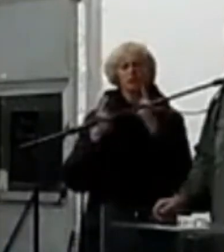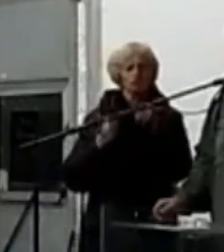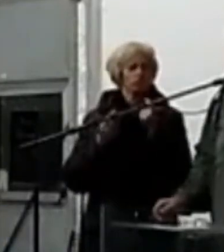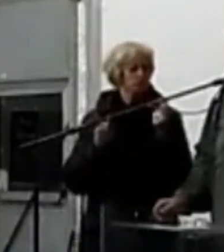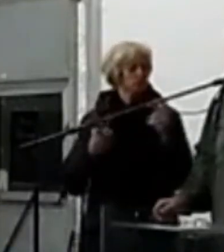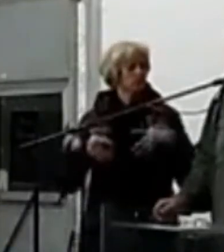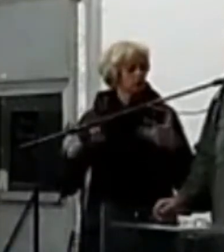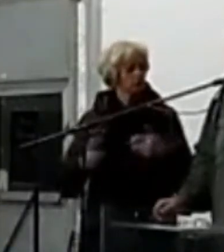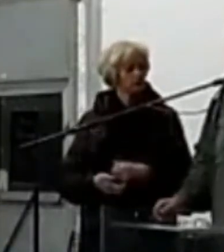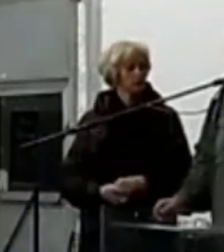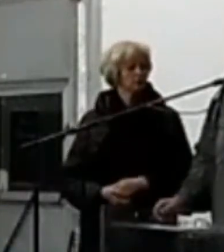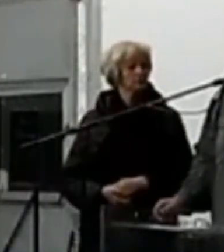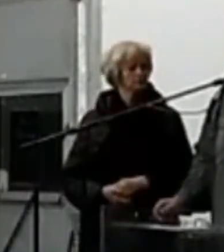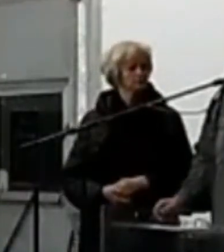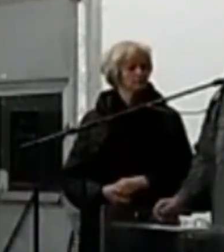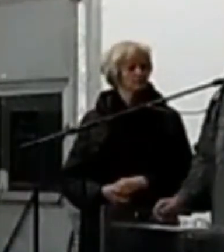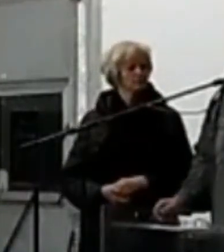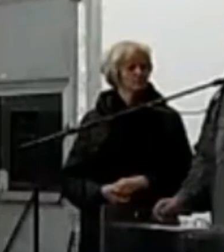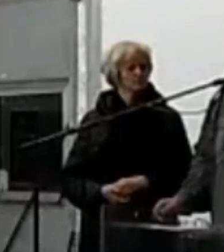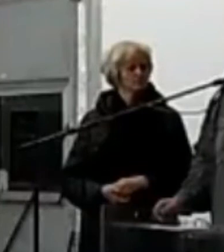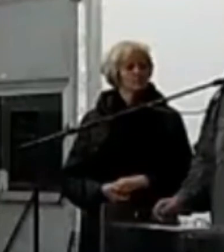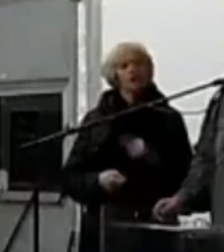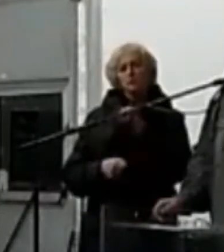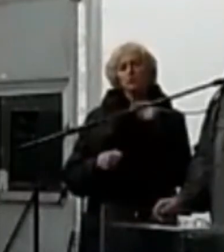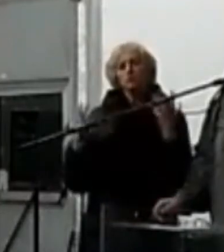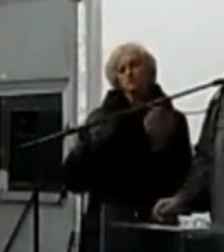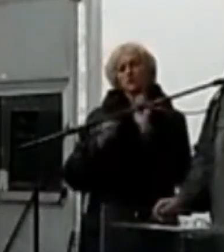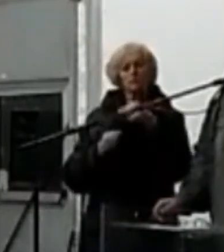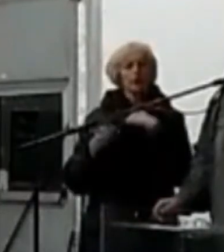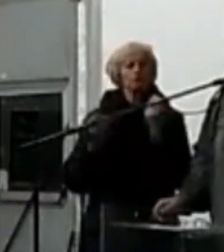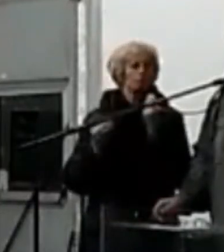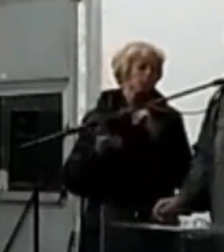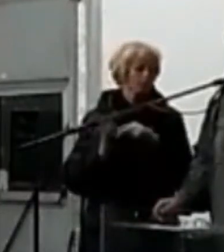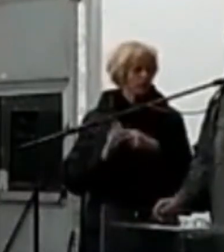životinjama. A mi uzgajivači se bavimo time.